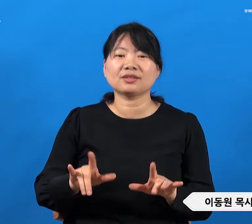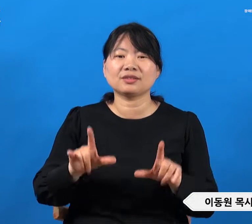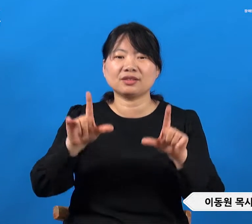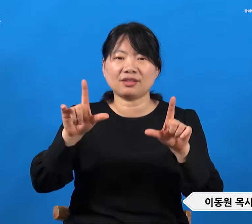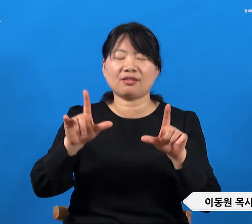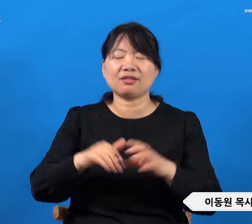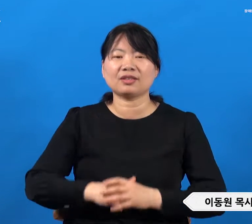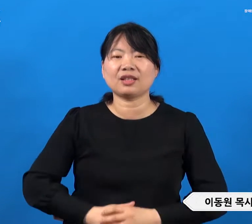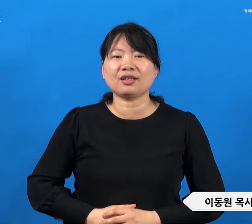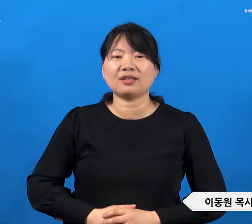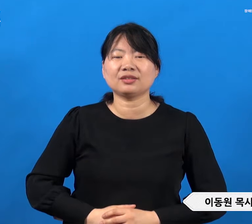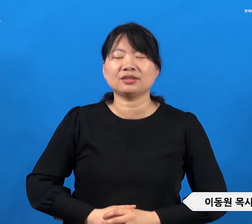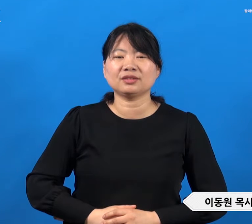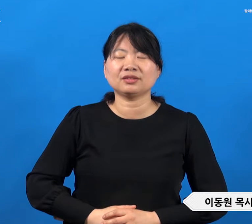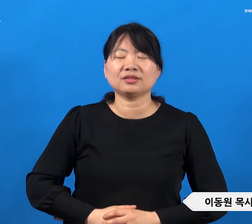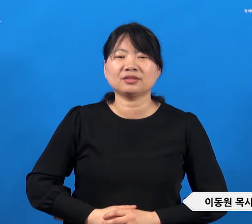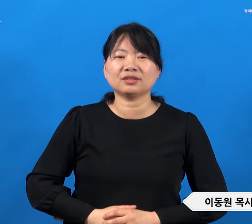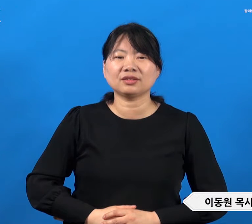금년에.